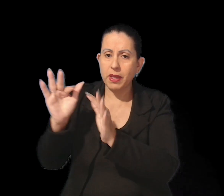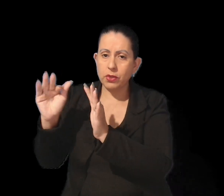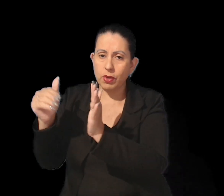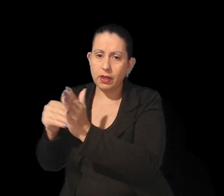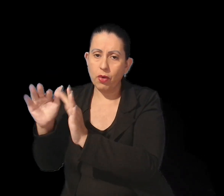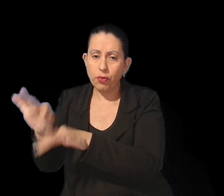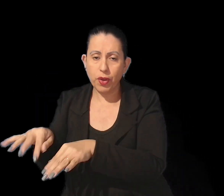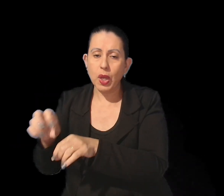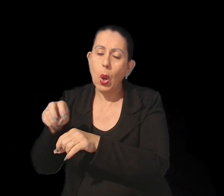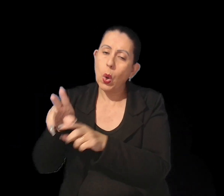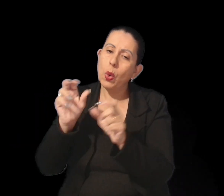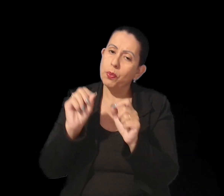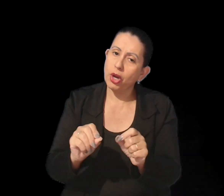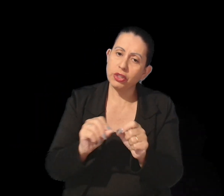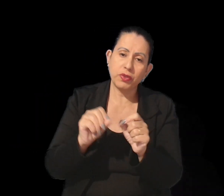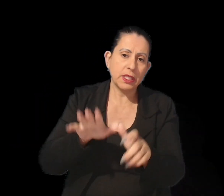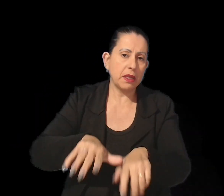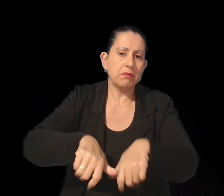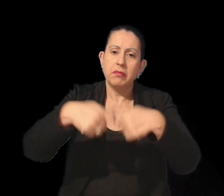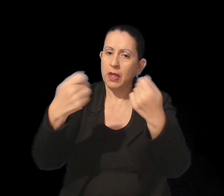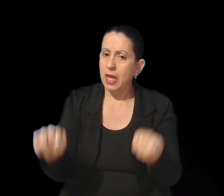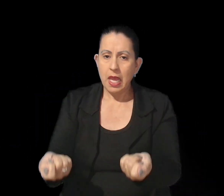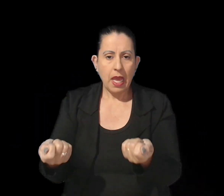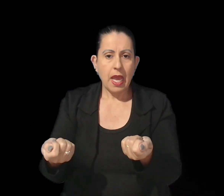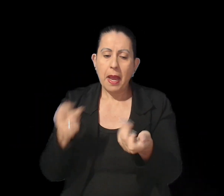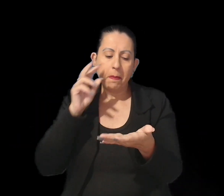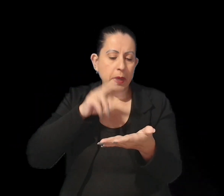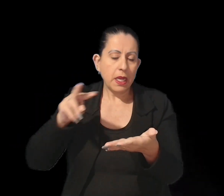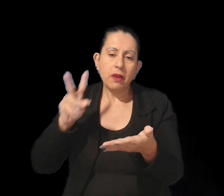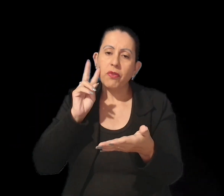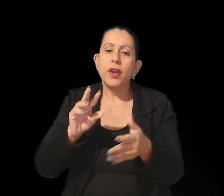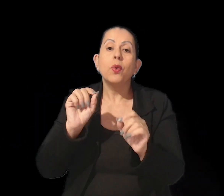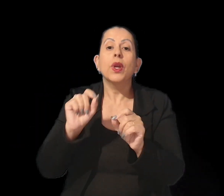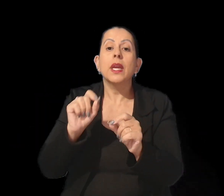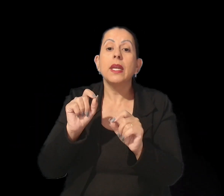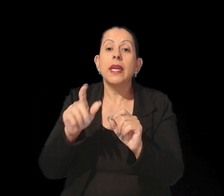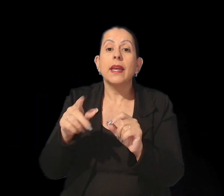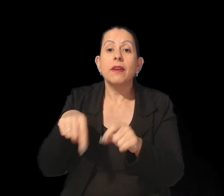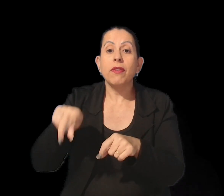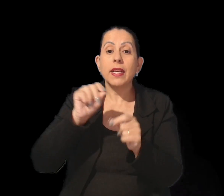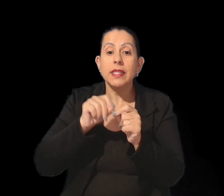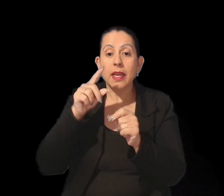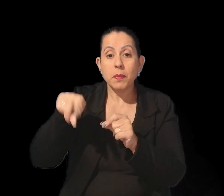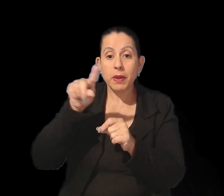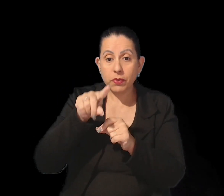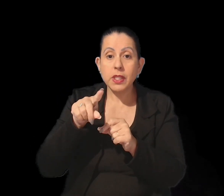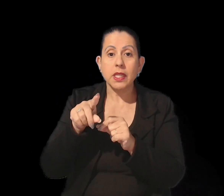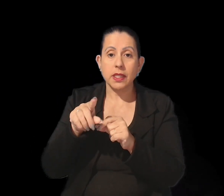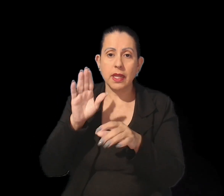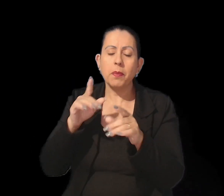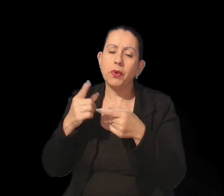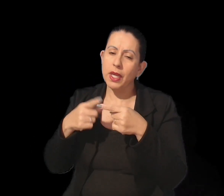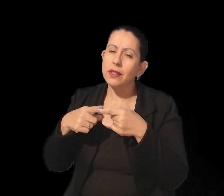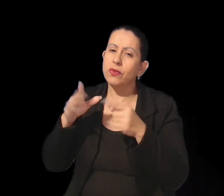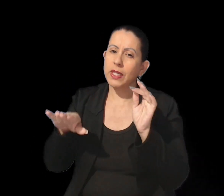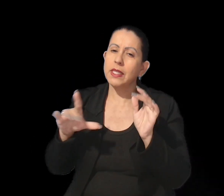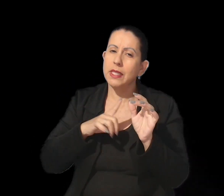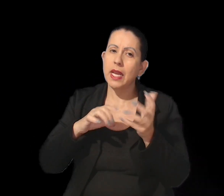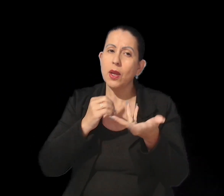começo até o fim, ou pode fazer abrir e ver o que é que vai sair para vocês, né? Porque às vezes tem